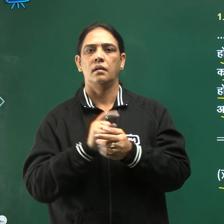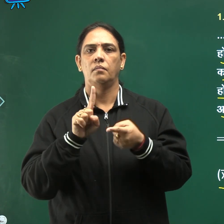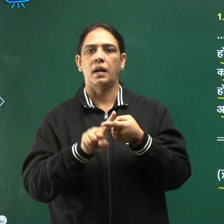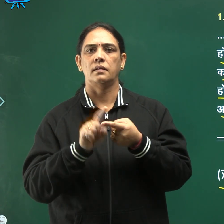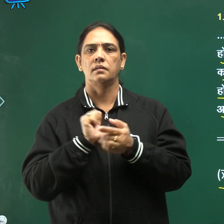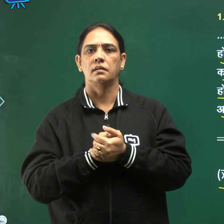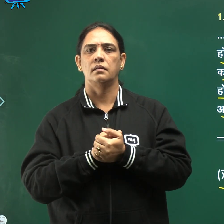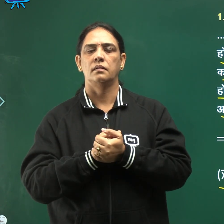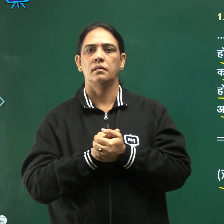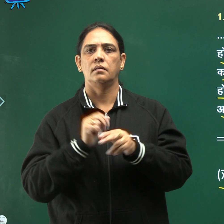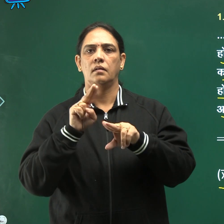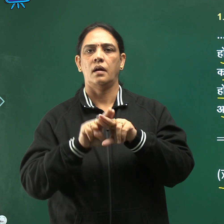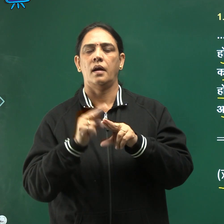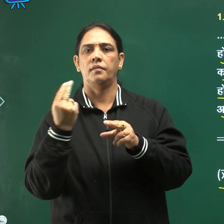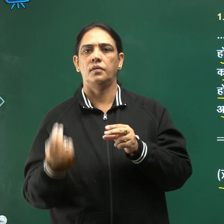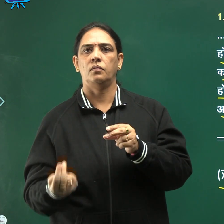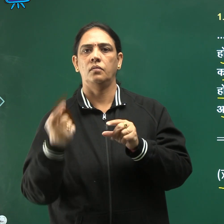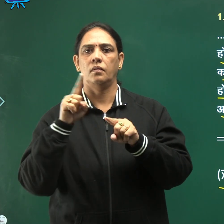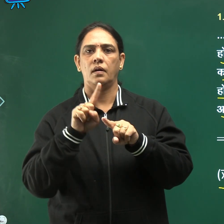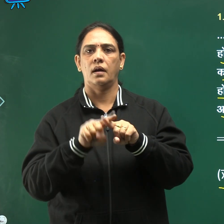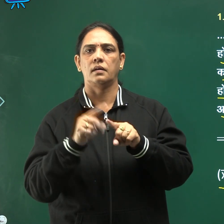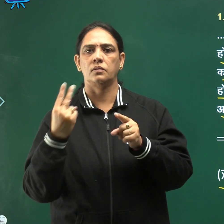प्लस f2 x2